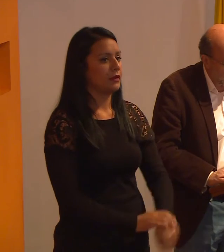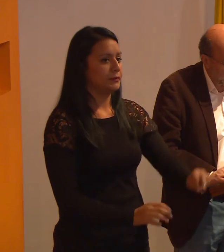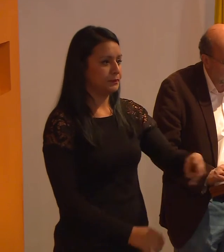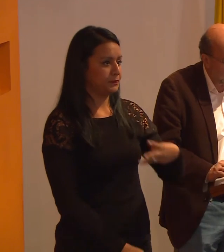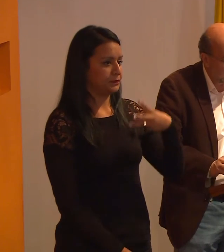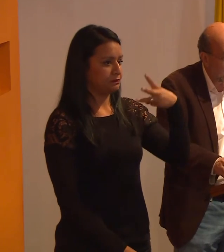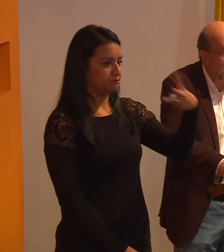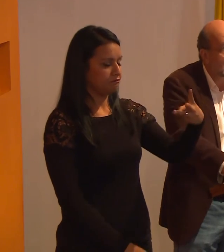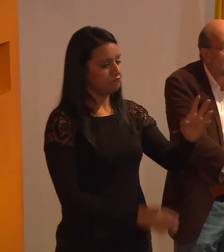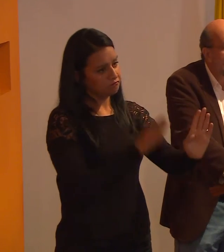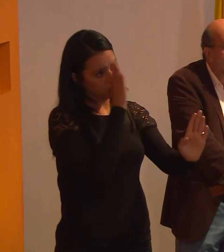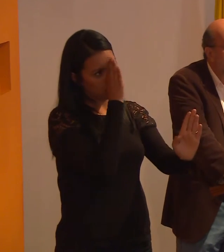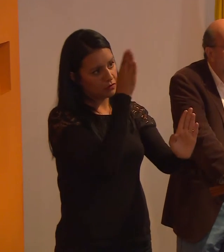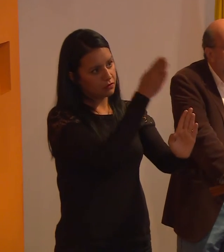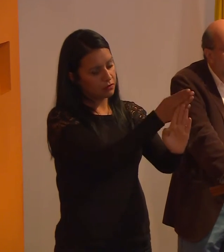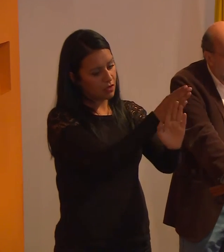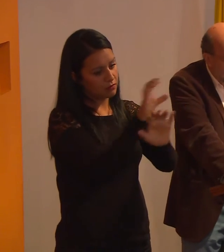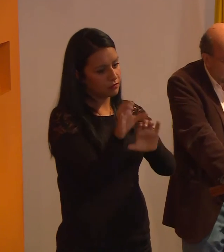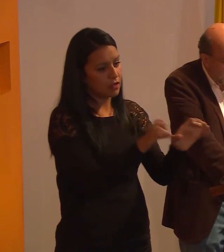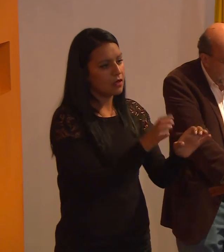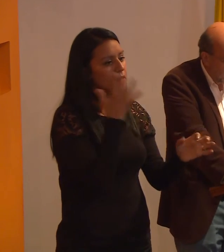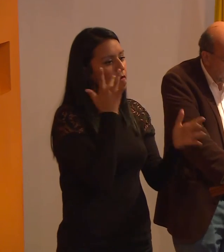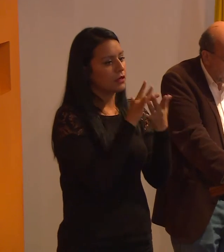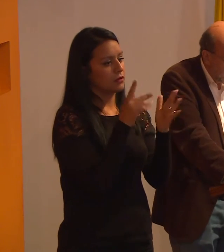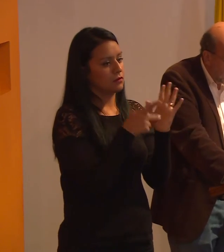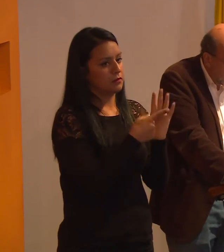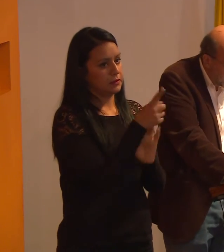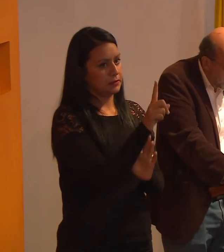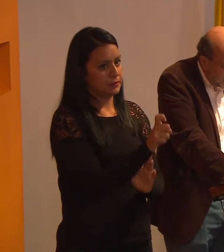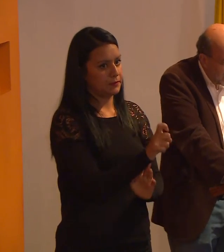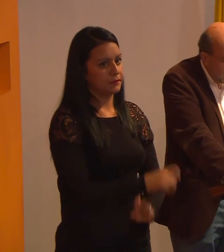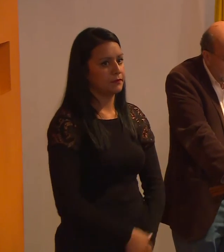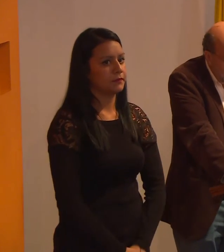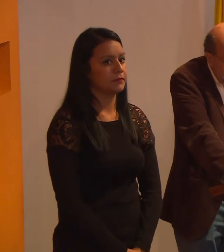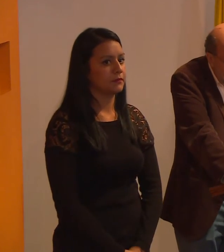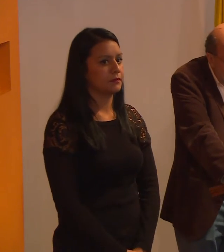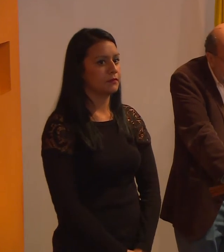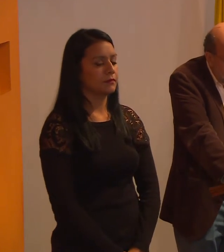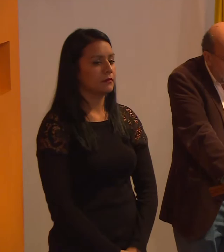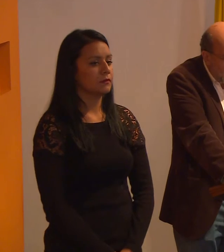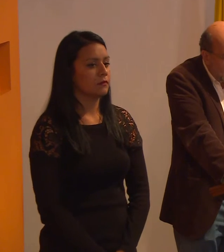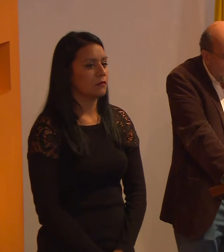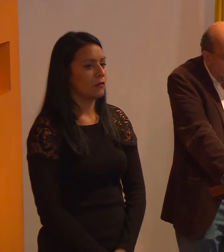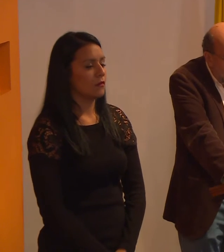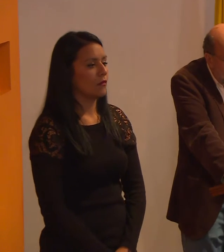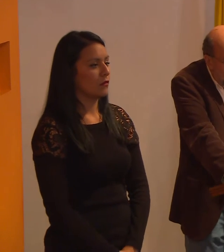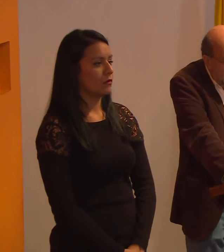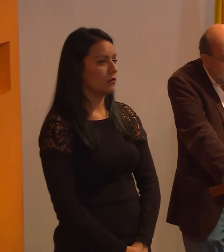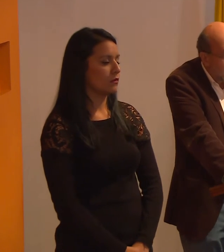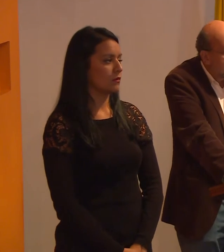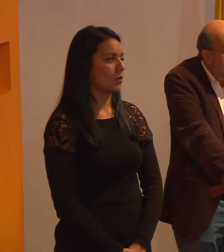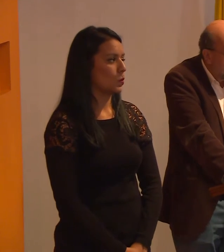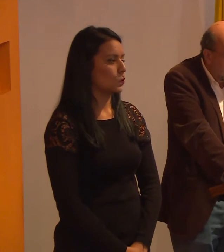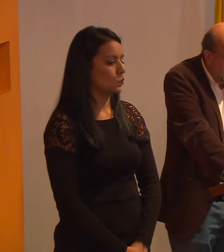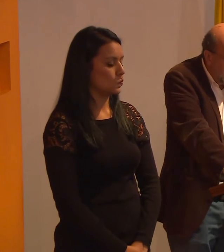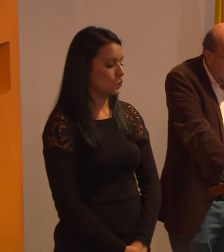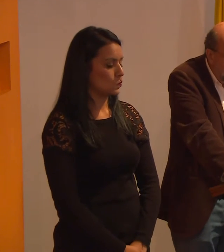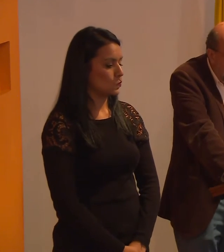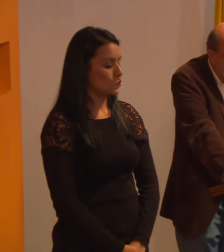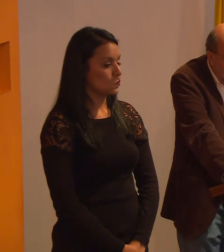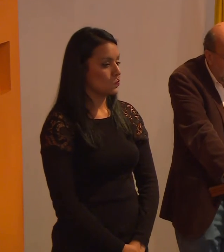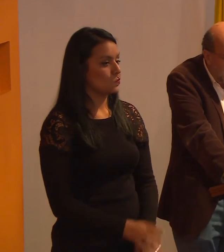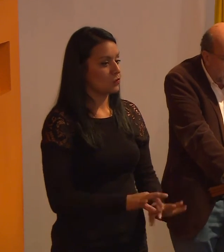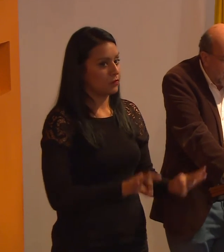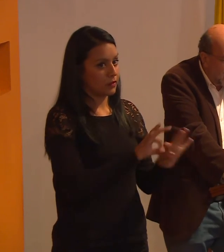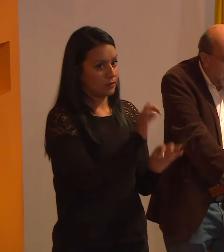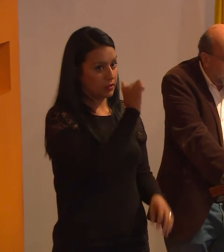Tercero, horizonte de acción para 2016. Sobre la base de los